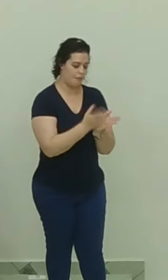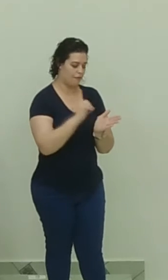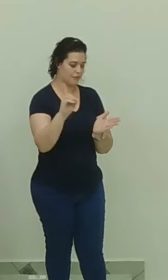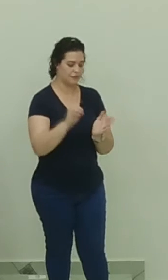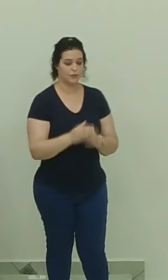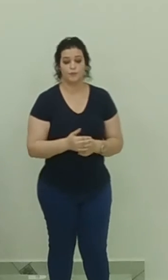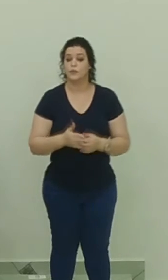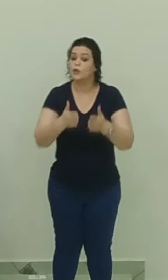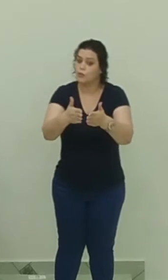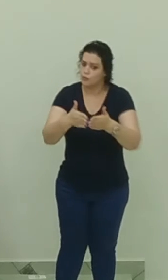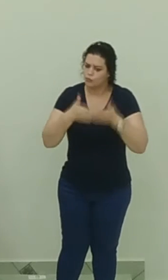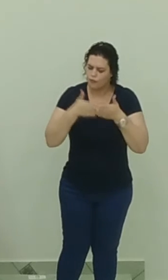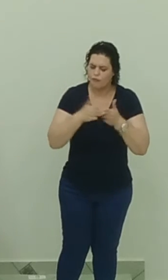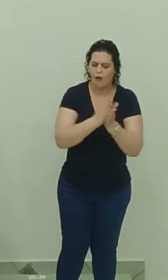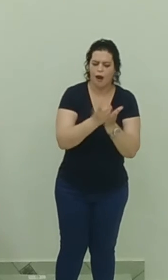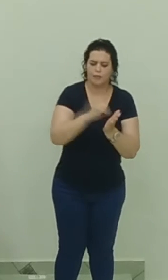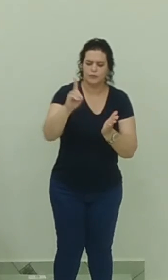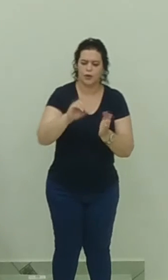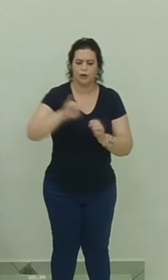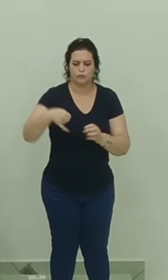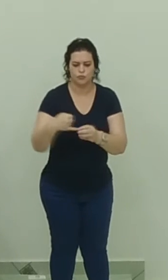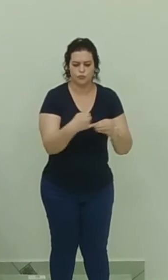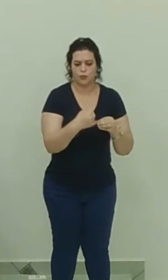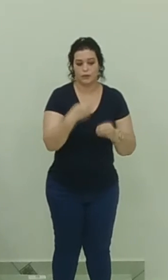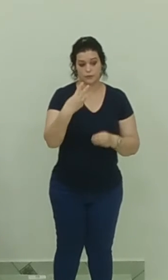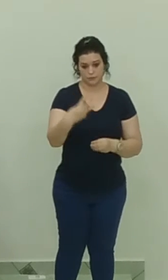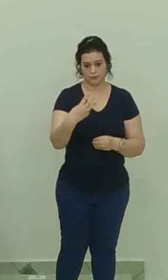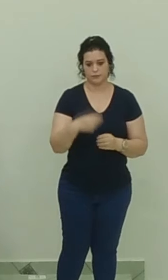Quero que você abra, por gentileza, Josué 3,